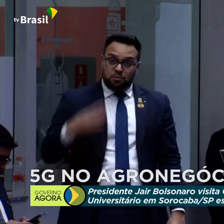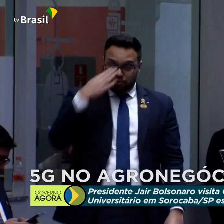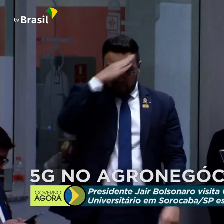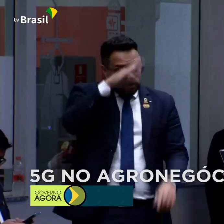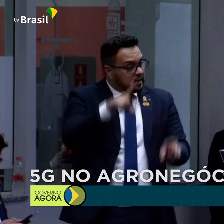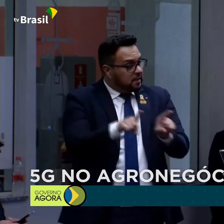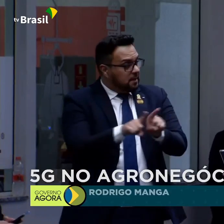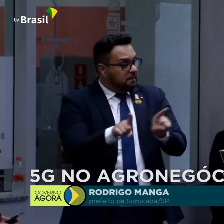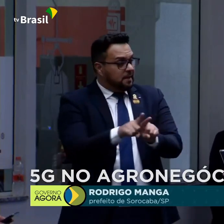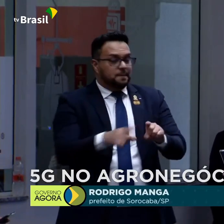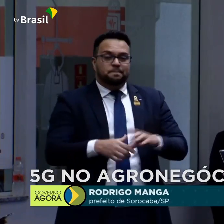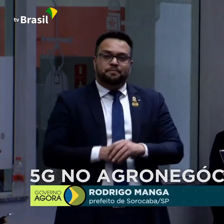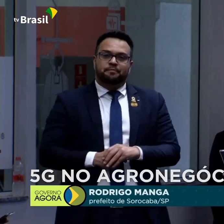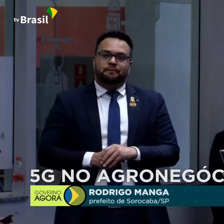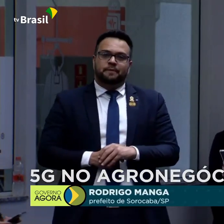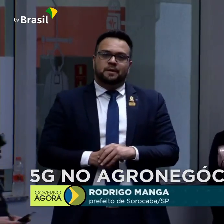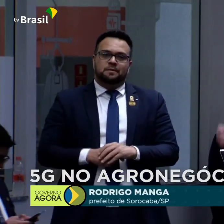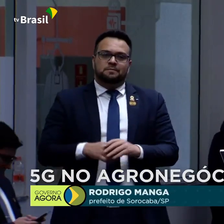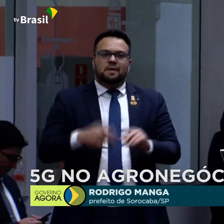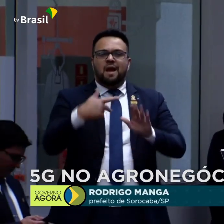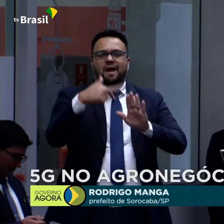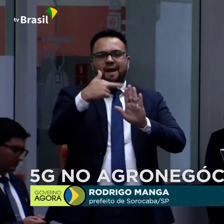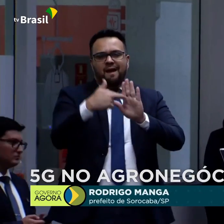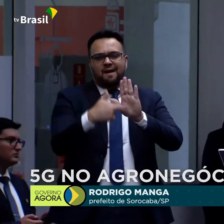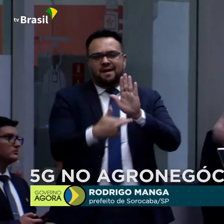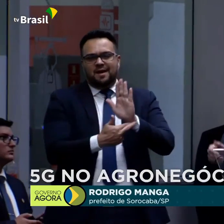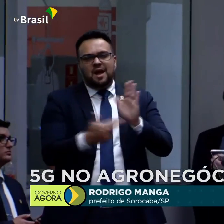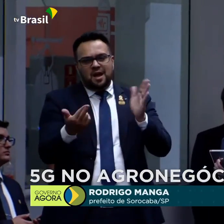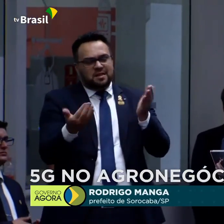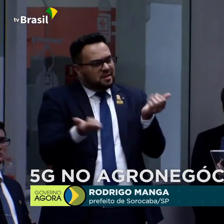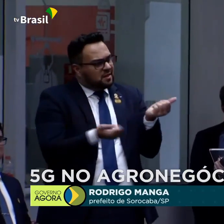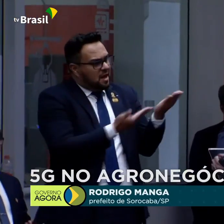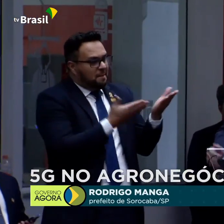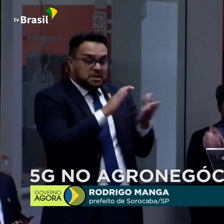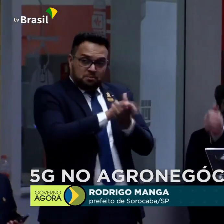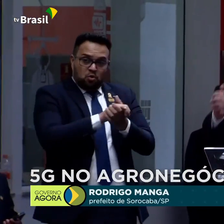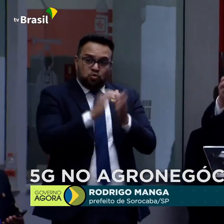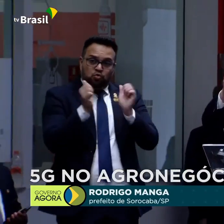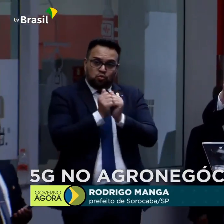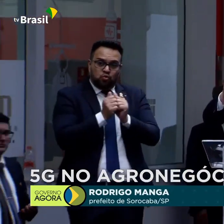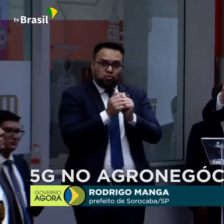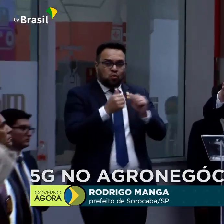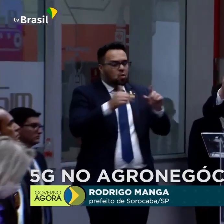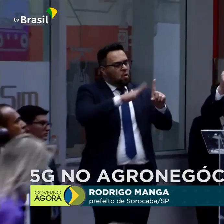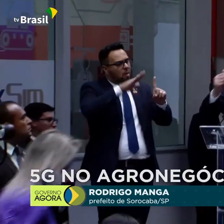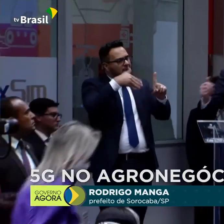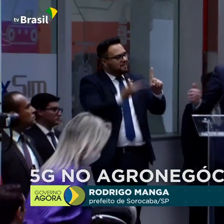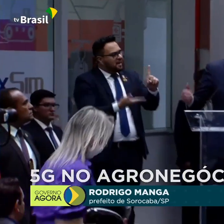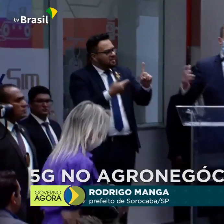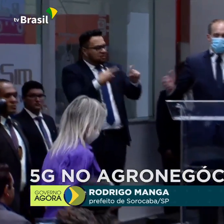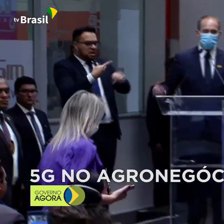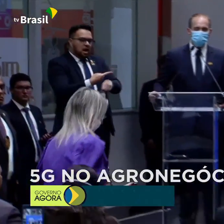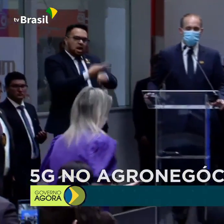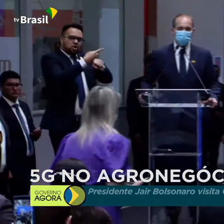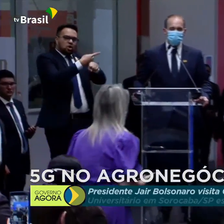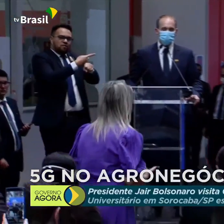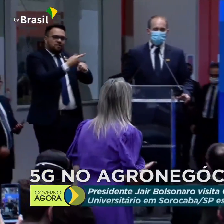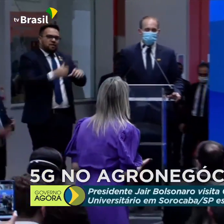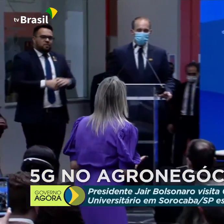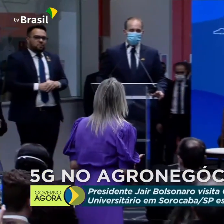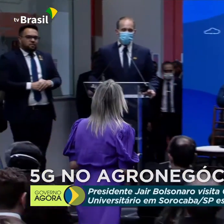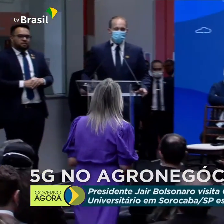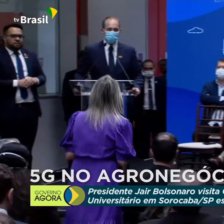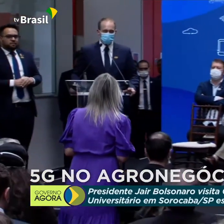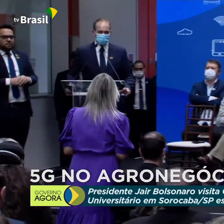eu gostaria, presidente, até quebrando um pouco o protocolo, de entregar para o senhor, com a minha esposa, uma homenagem, um troféu de reconhecimento